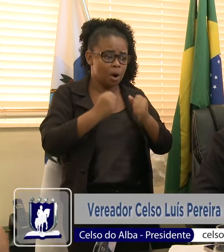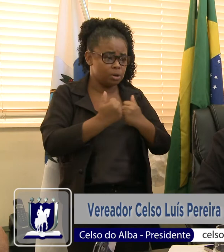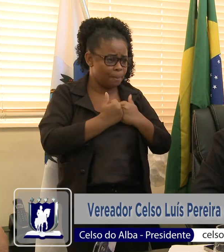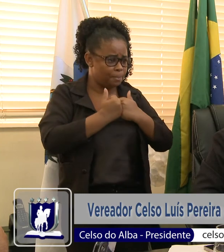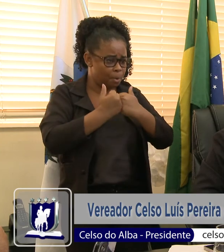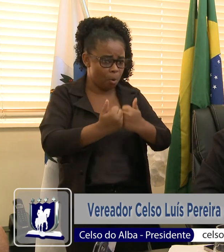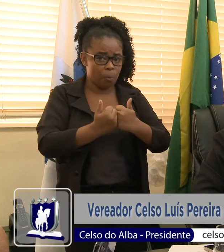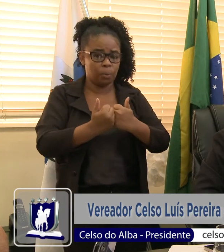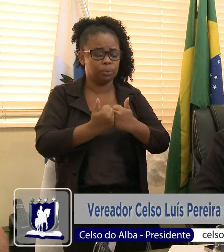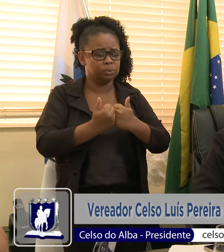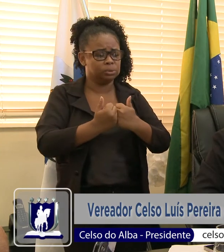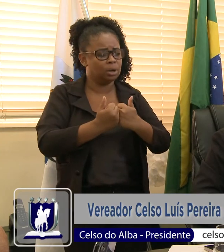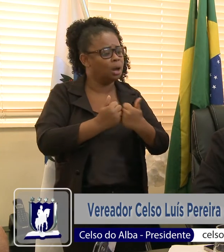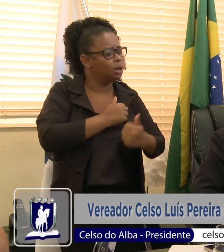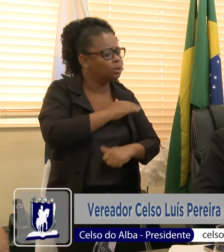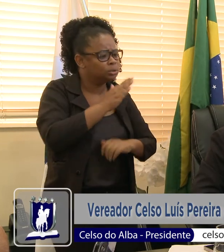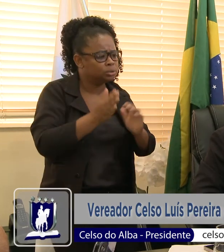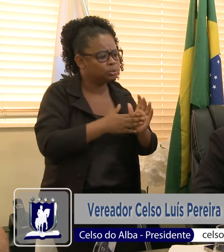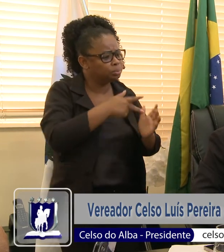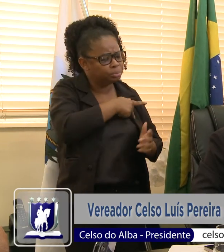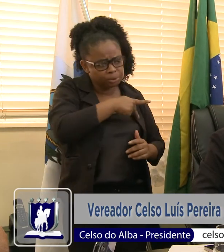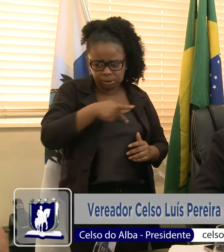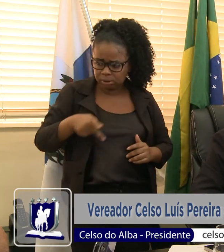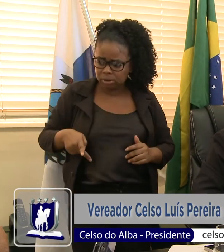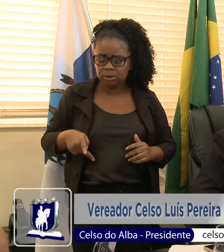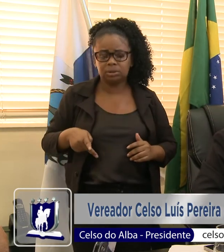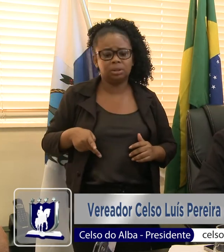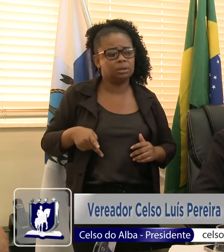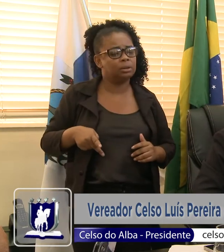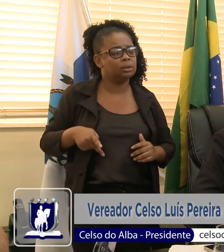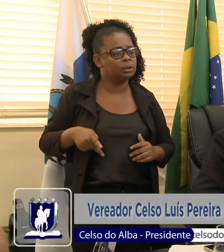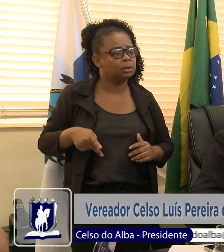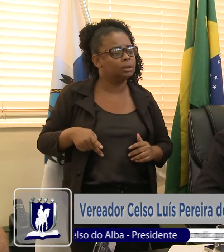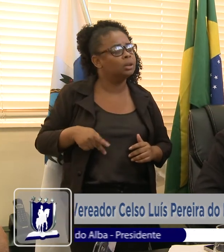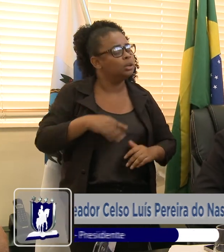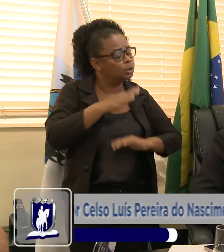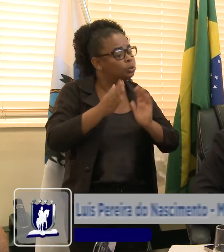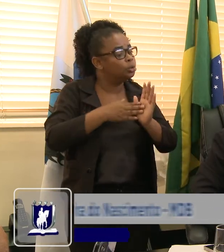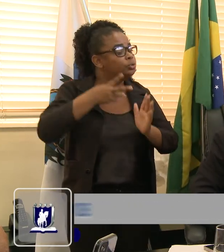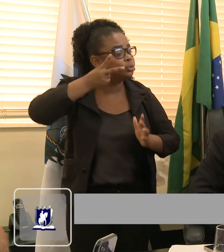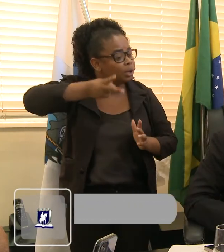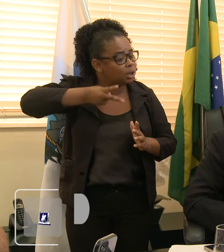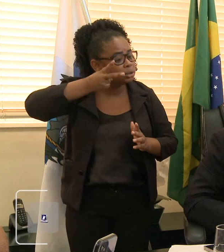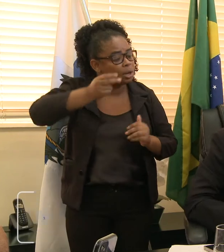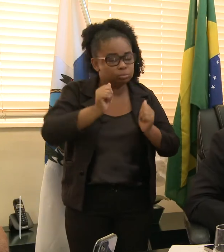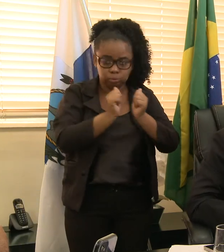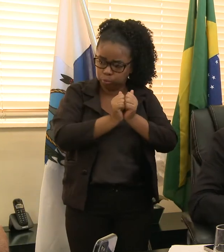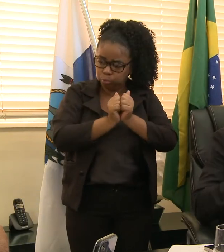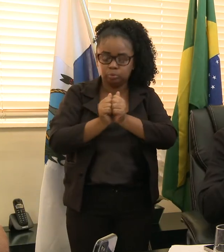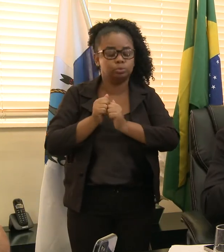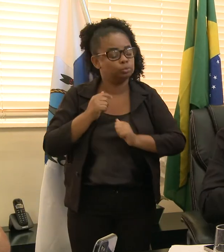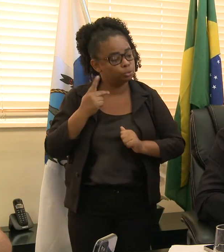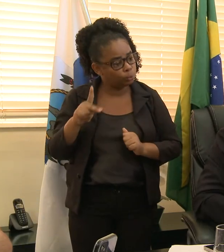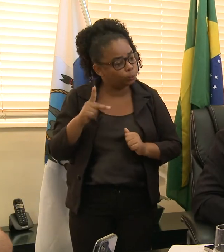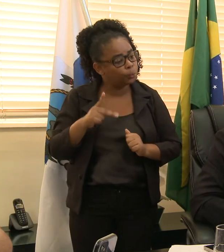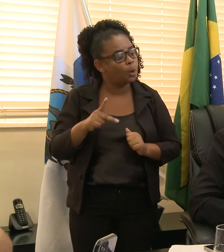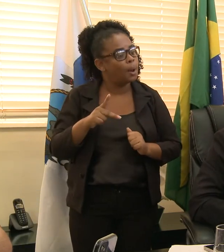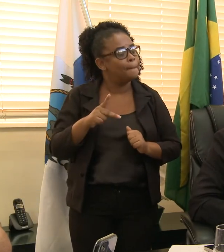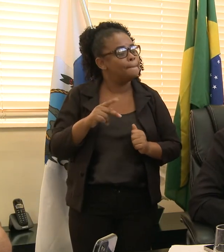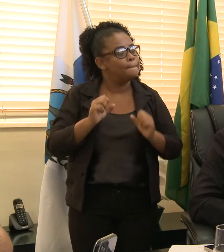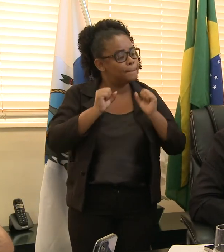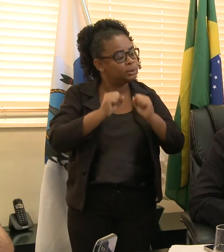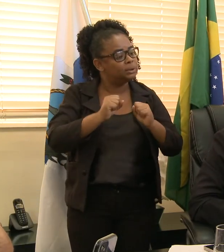Tomás, pode contar com essa presidência e com todos os vereadores que estamos ao seu lado para